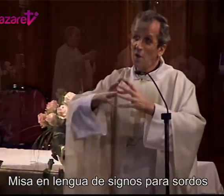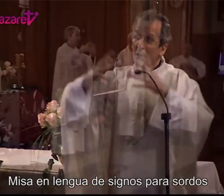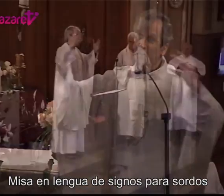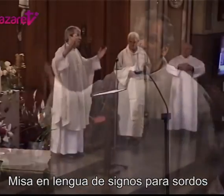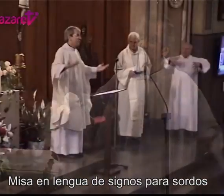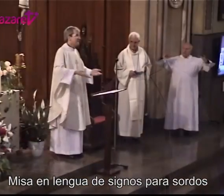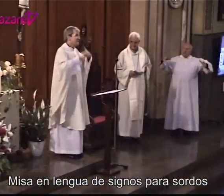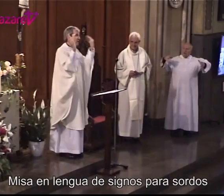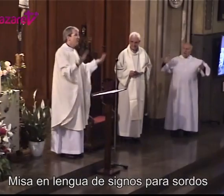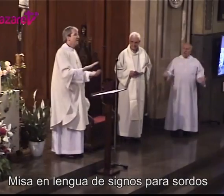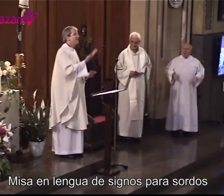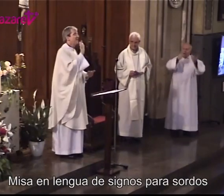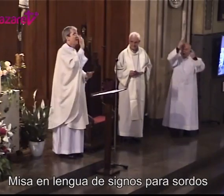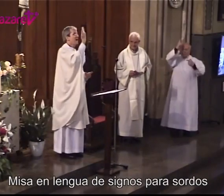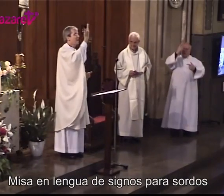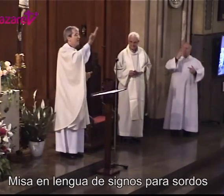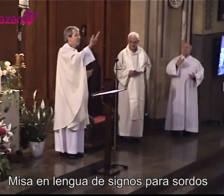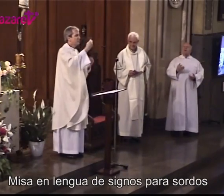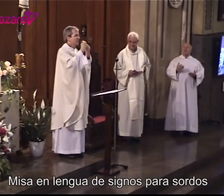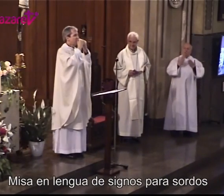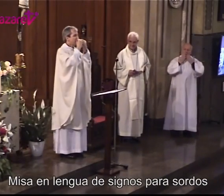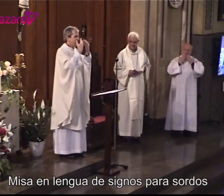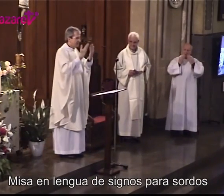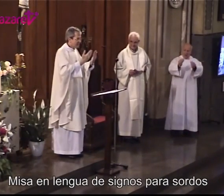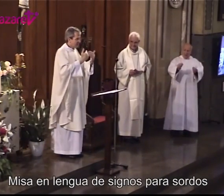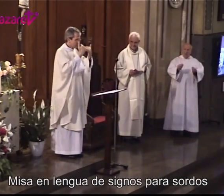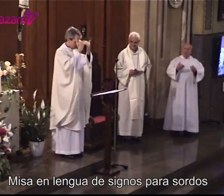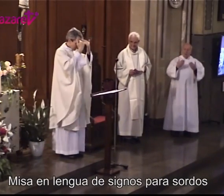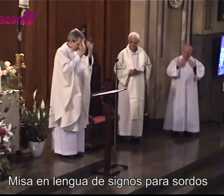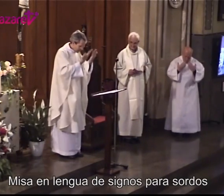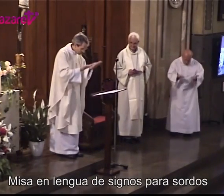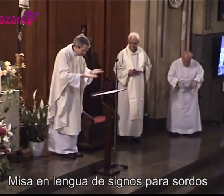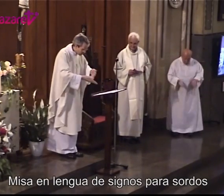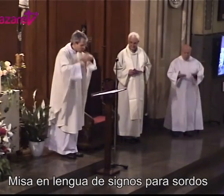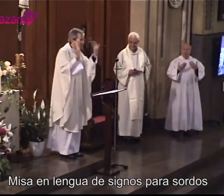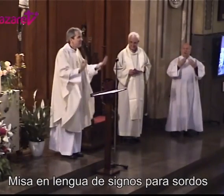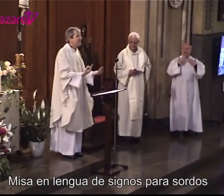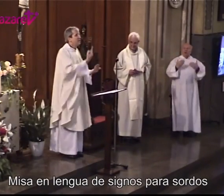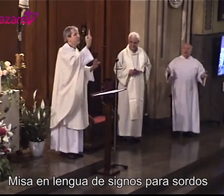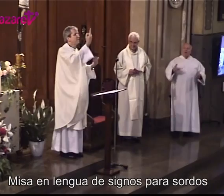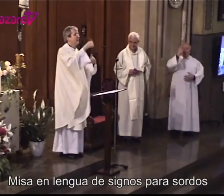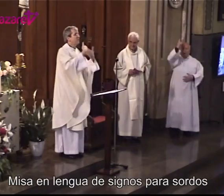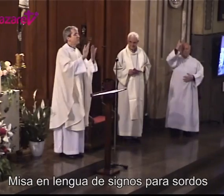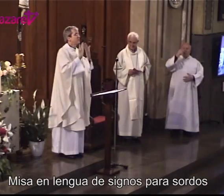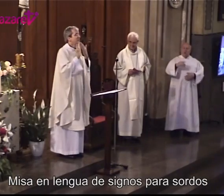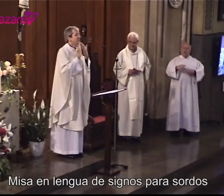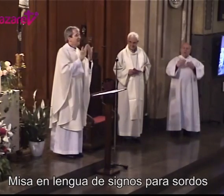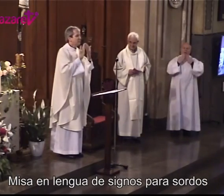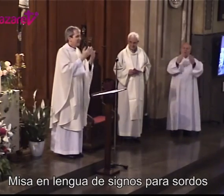Por tu inmensa gloria te alabamos, te bendecimos, te adoramos, te glorificamos. Te damos